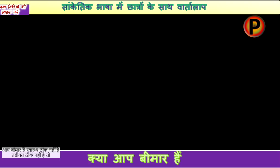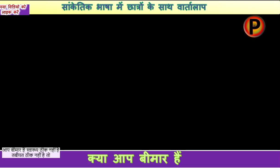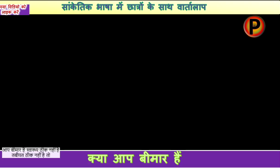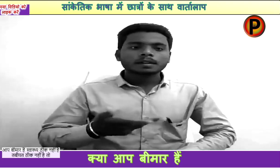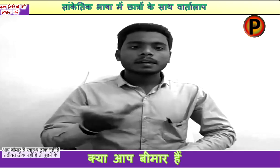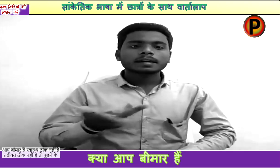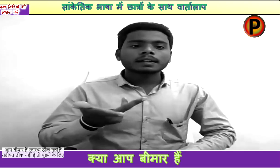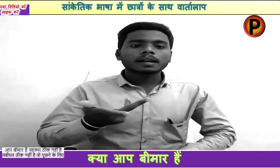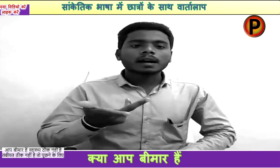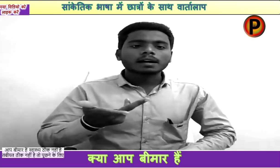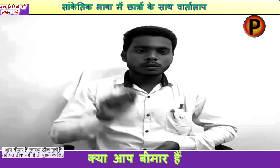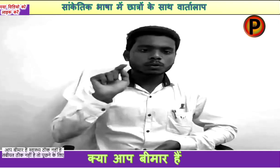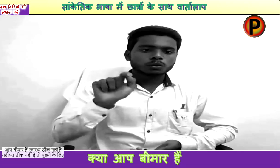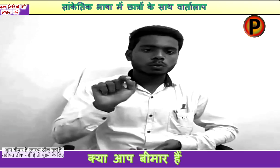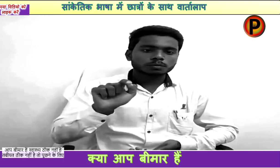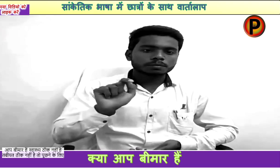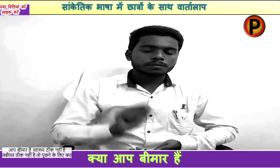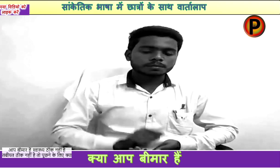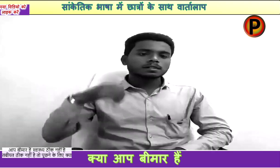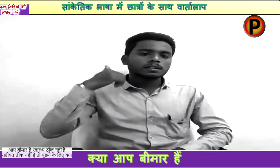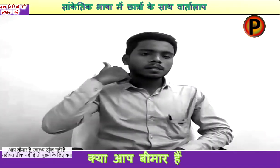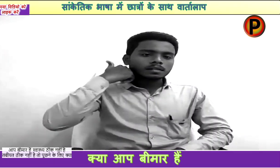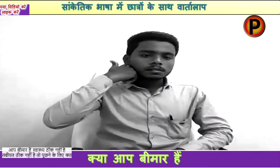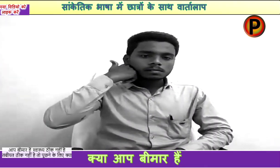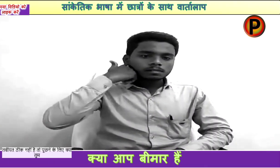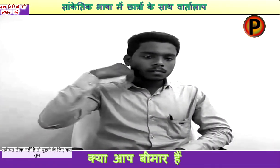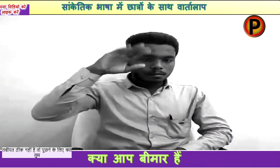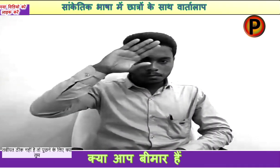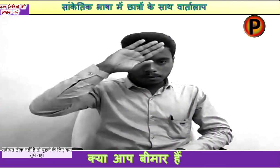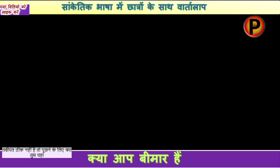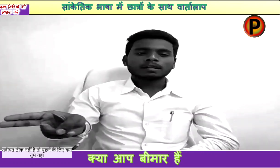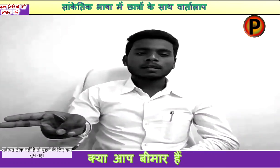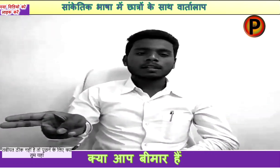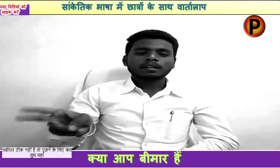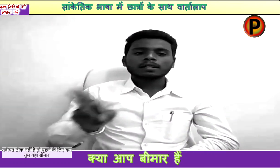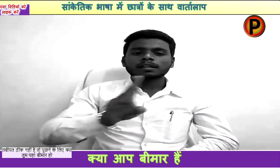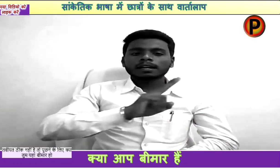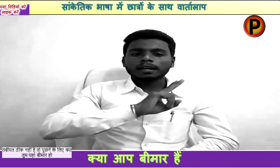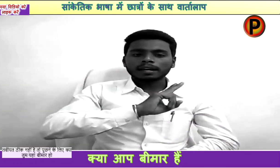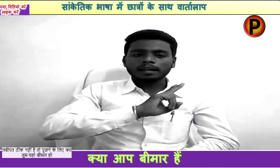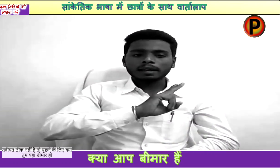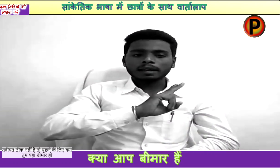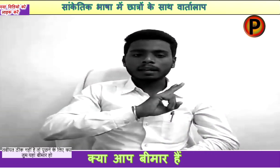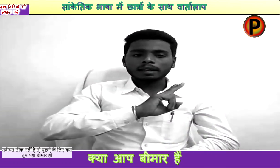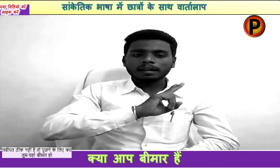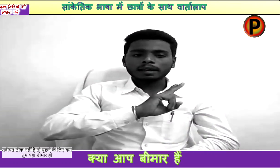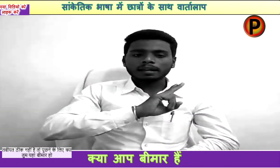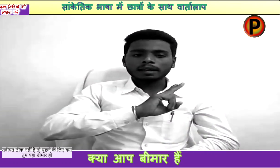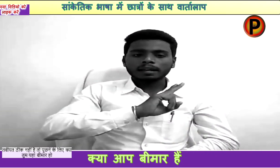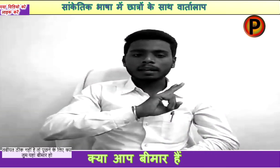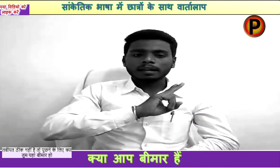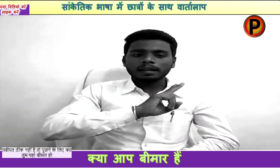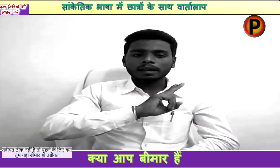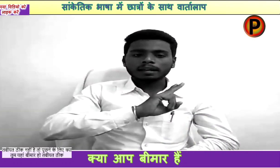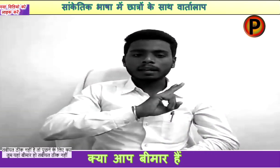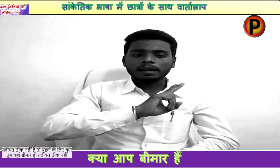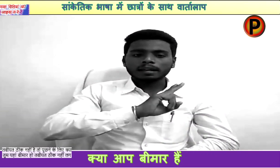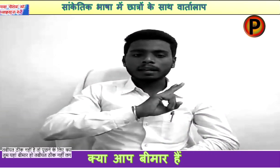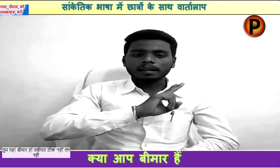लिए क्या तुम या आप बीमार हो, तबीयत ठीक नहीं लग रही है, तो ये पूछने